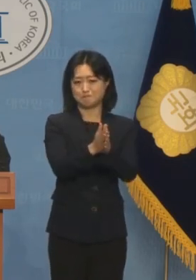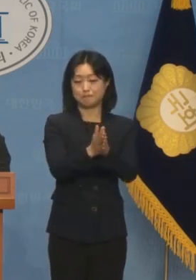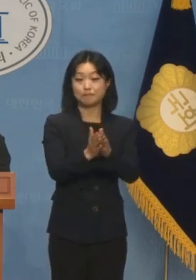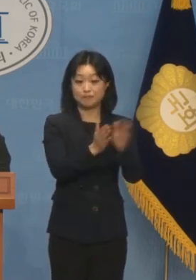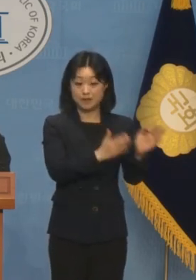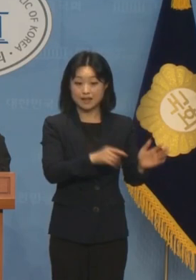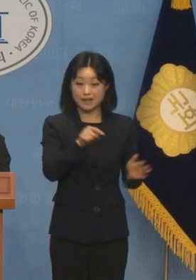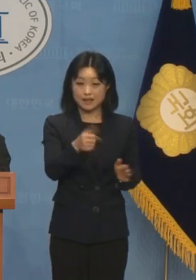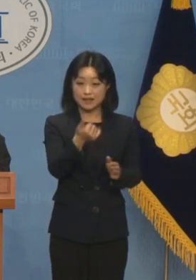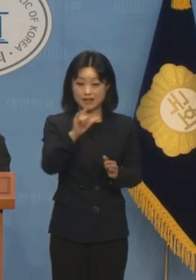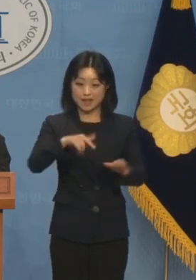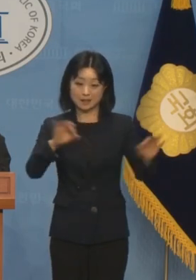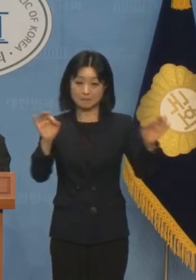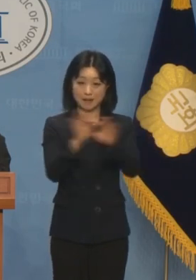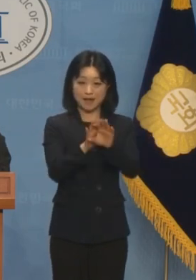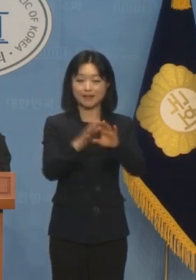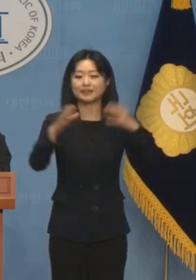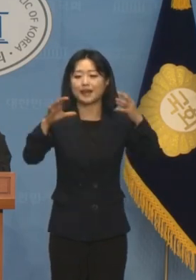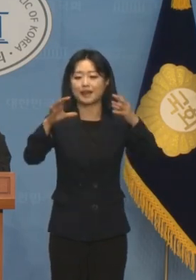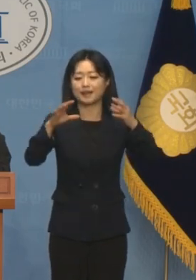탈핵 국가가 되었습니다.